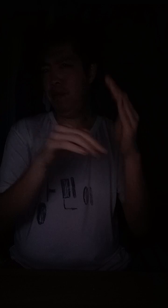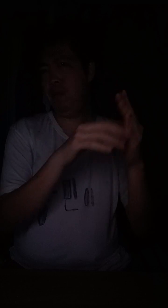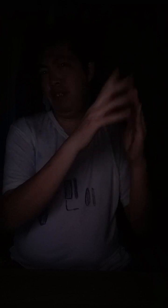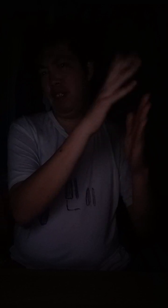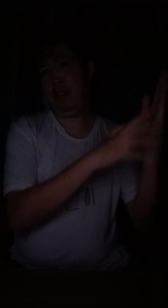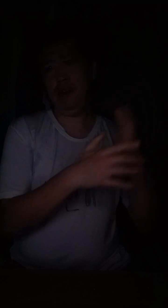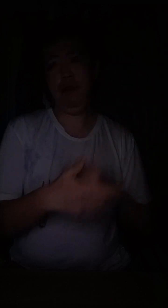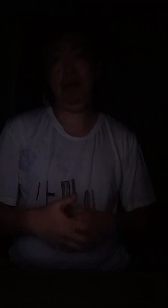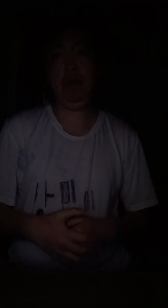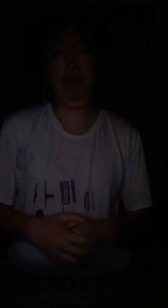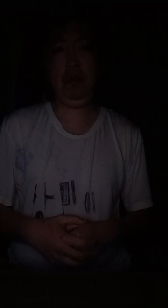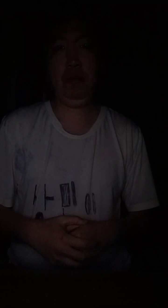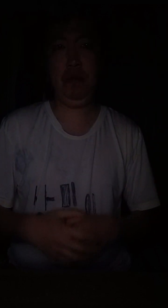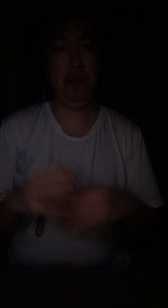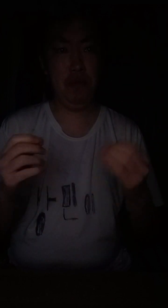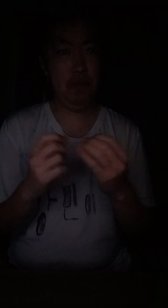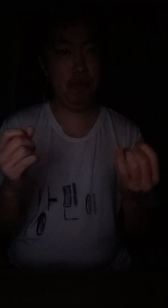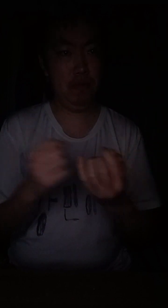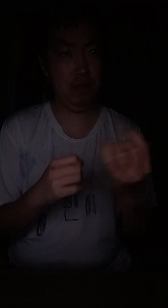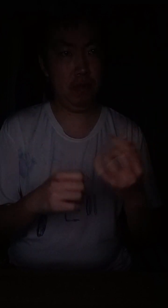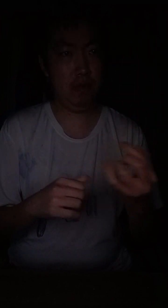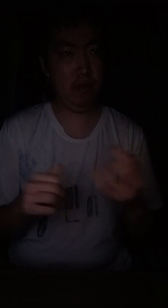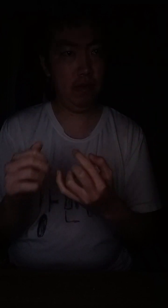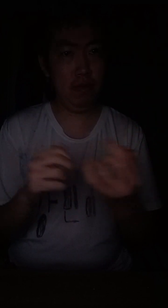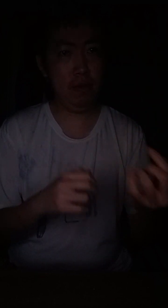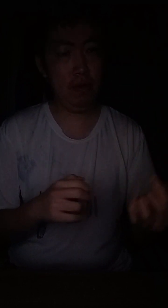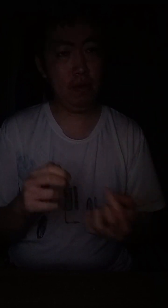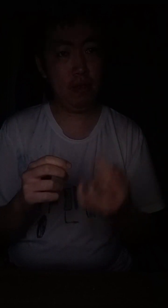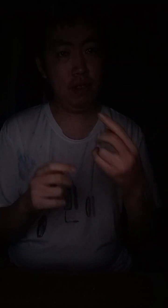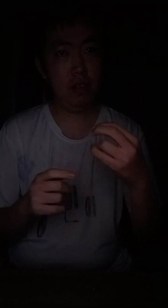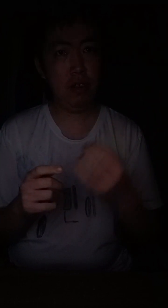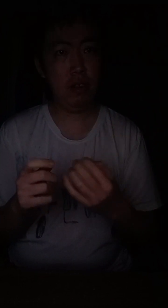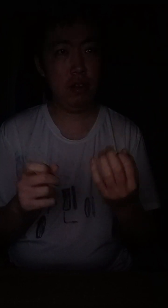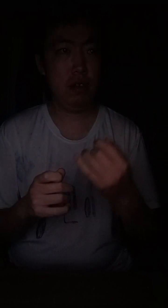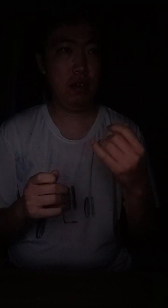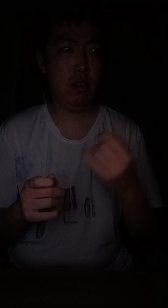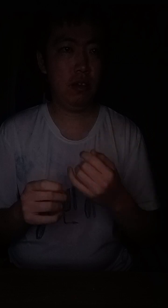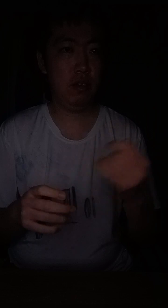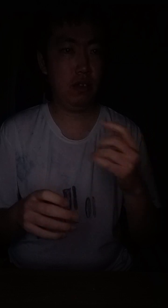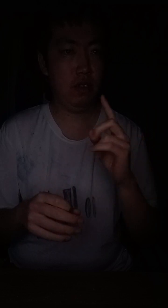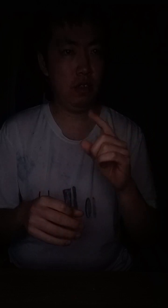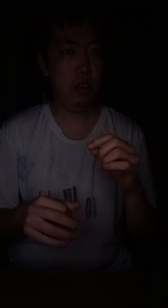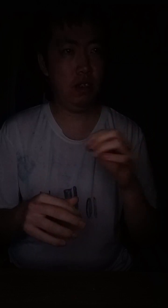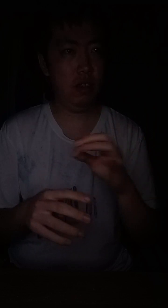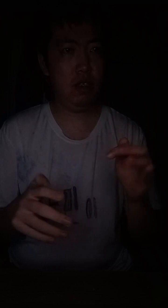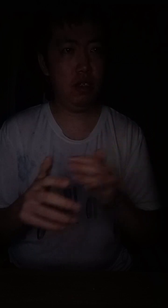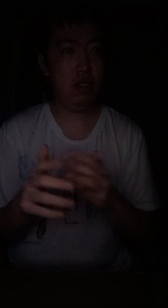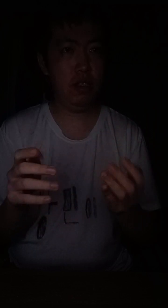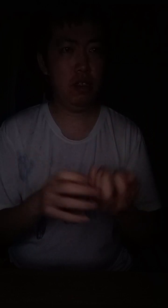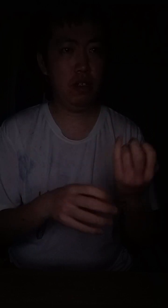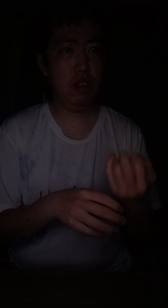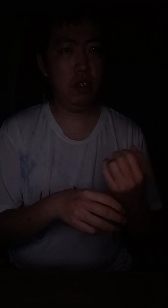빚었습니다. 최근에 많은 논란이 되고 있는 이른바 이 파우치. 외국